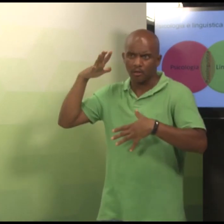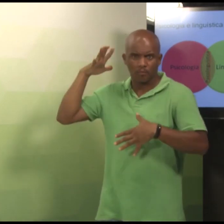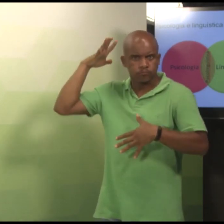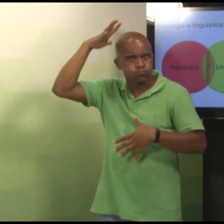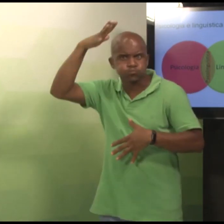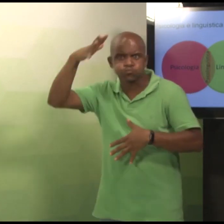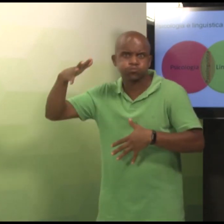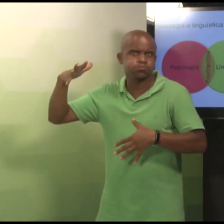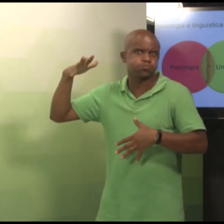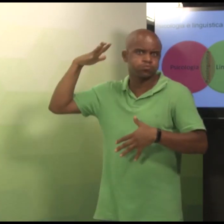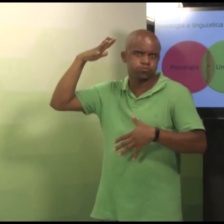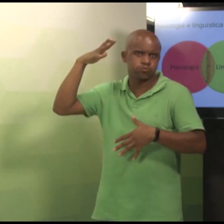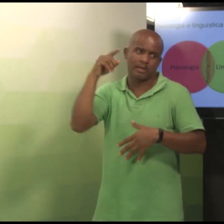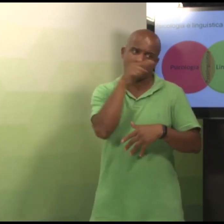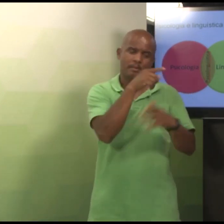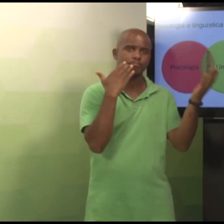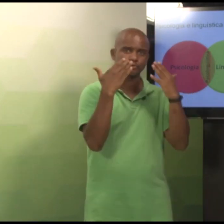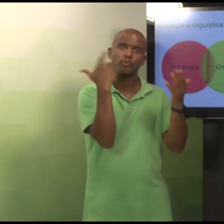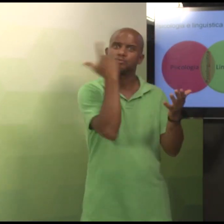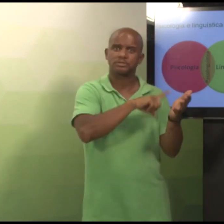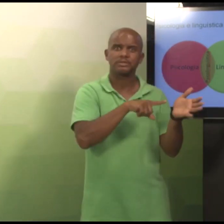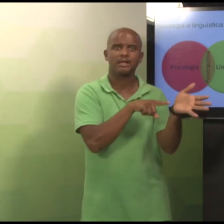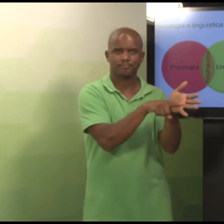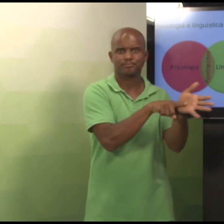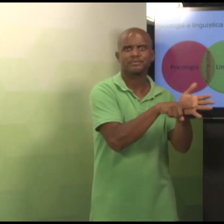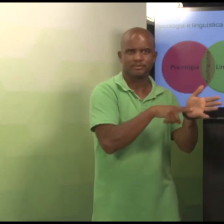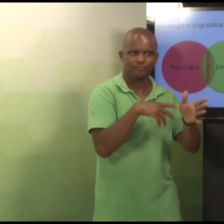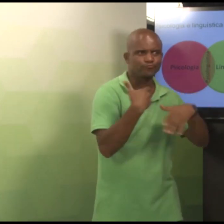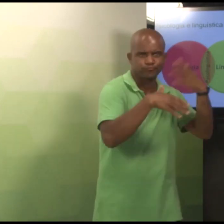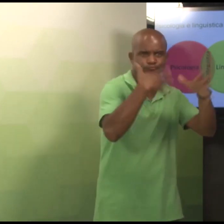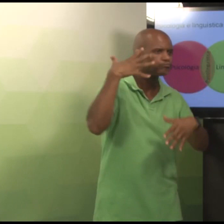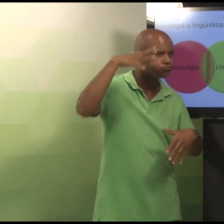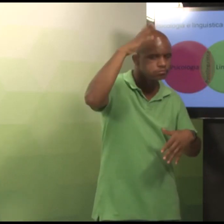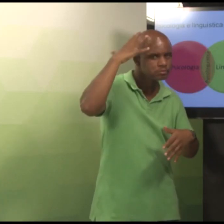cognitivos relacionados à linguagem.